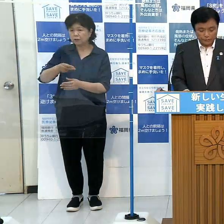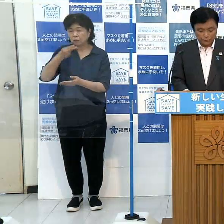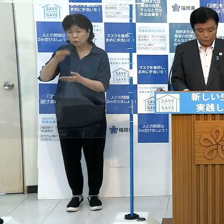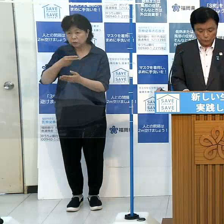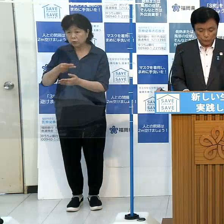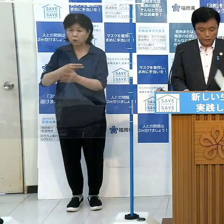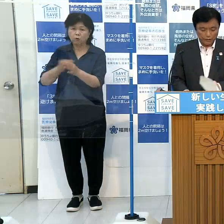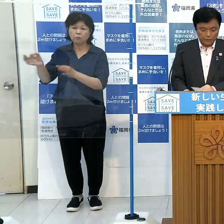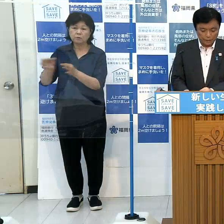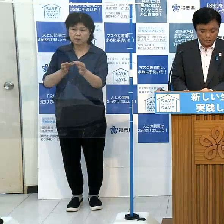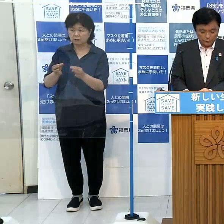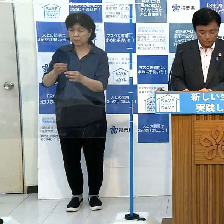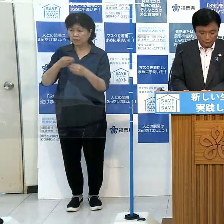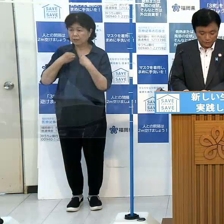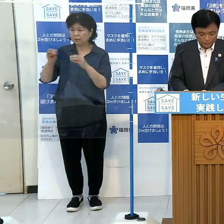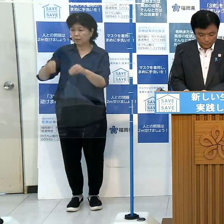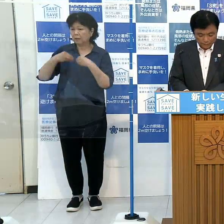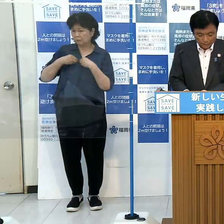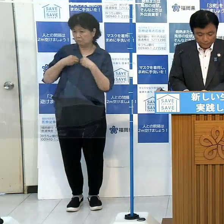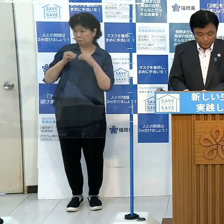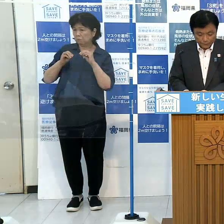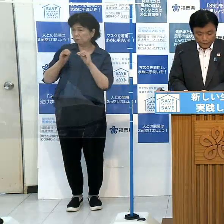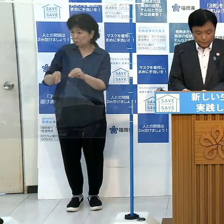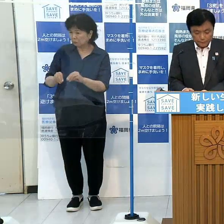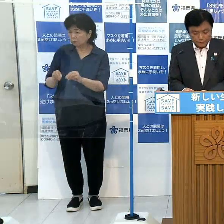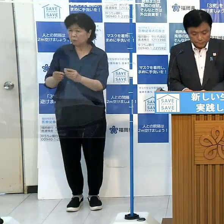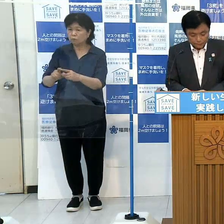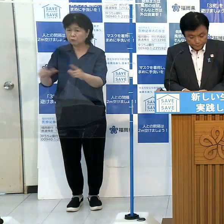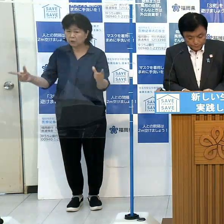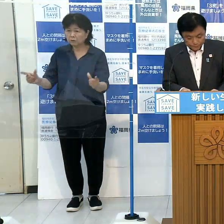のが増えているところでございます。